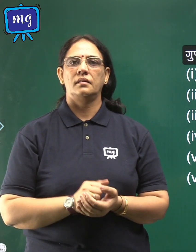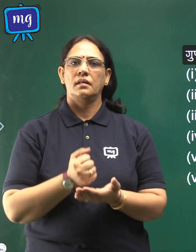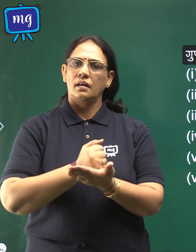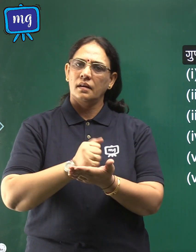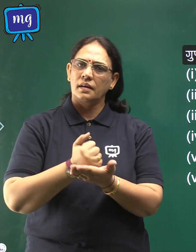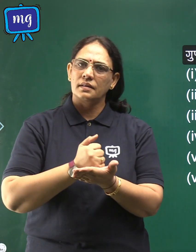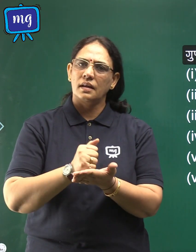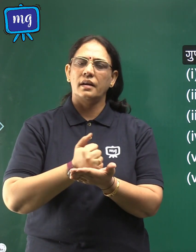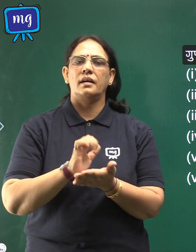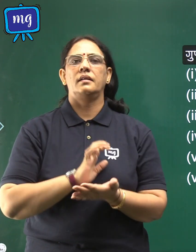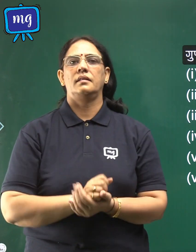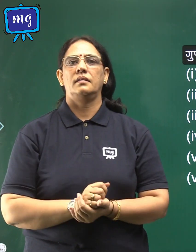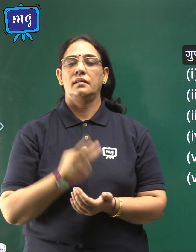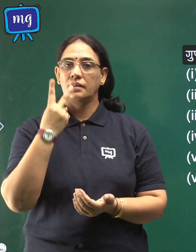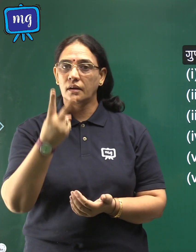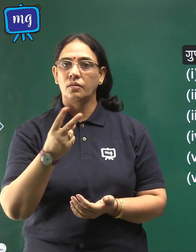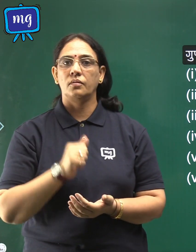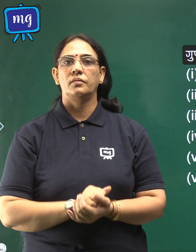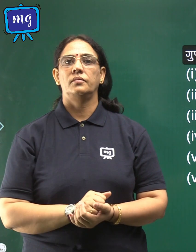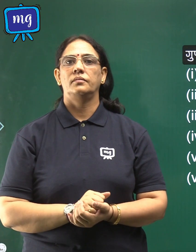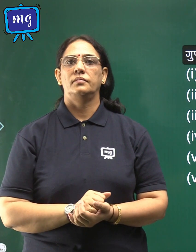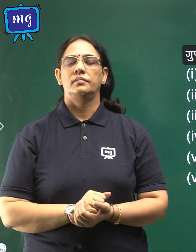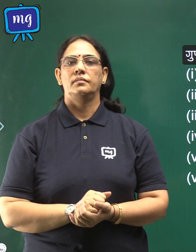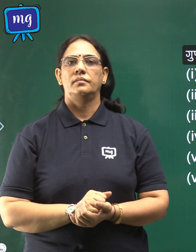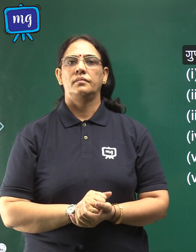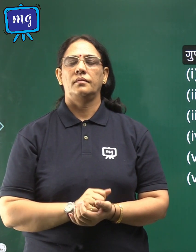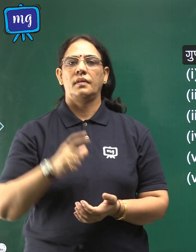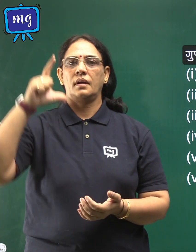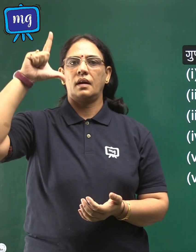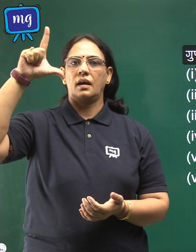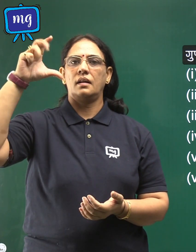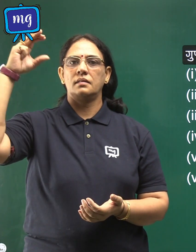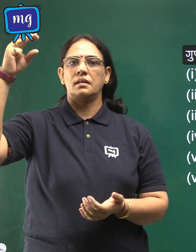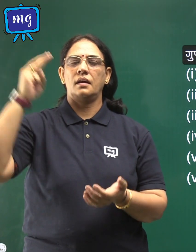अभ्यास करना है। देखो गुणनखंड ज्ञात कीजिए,